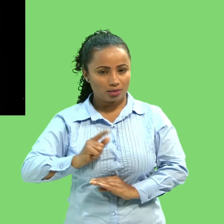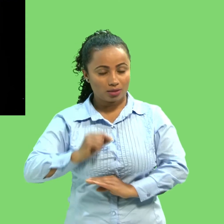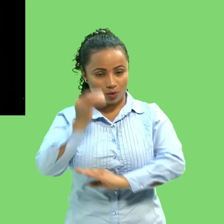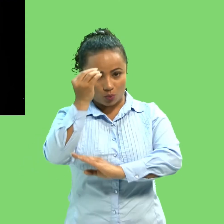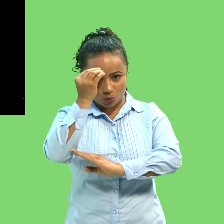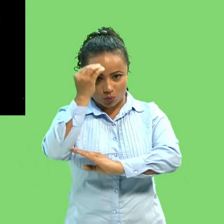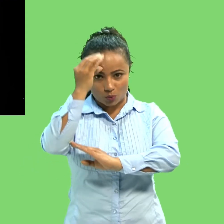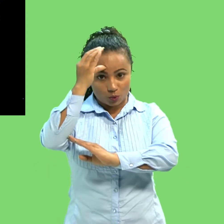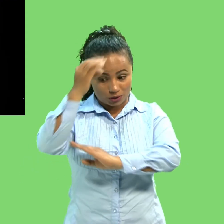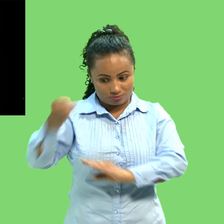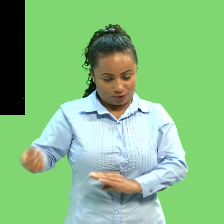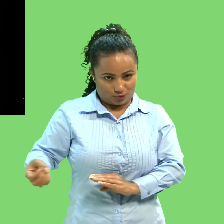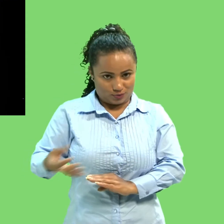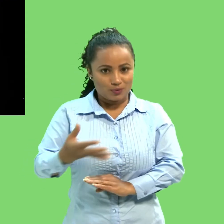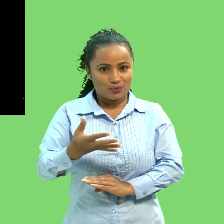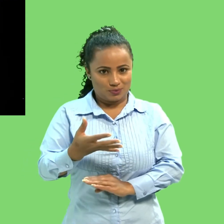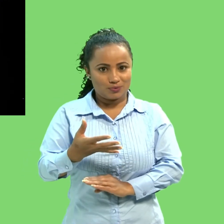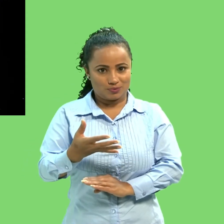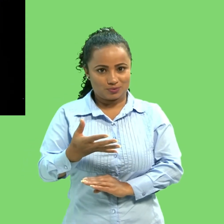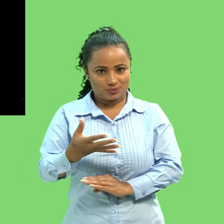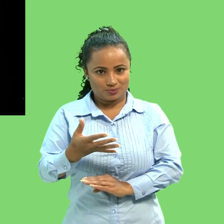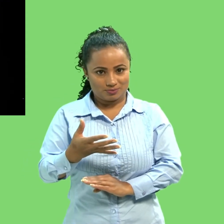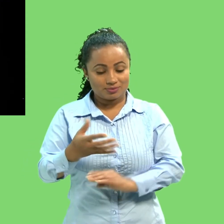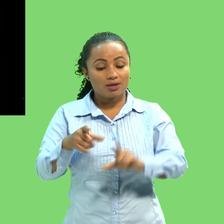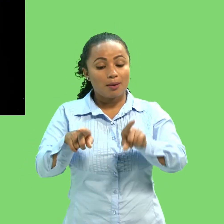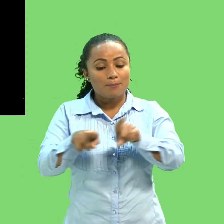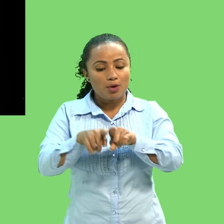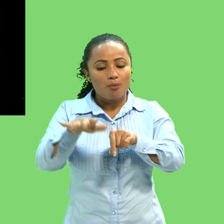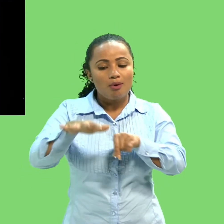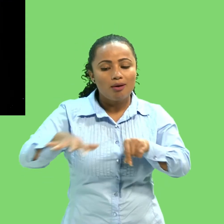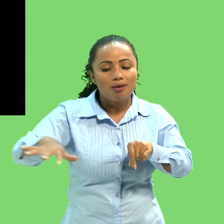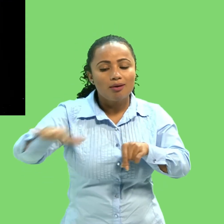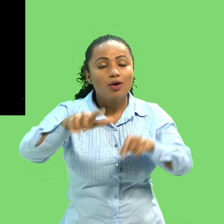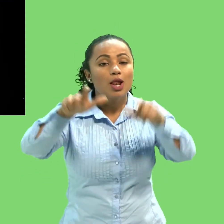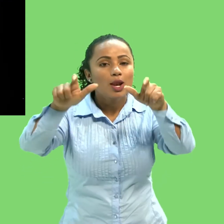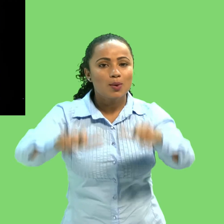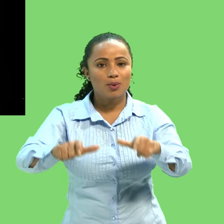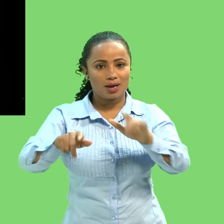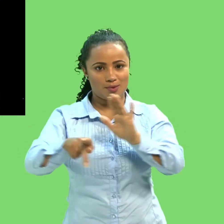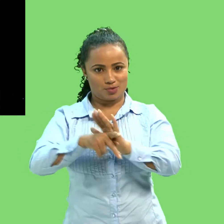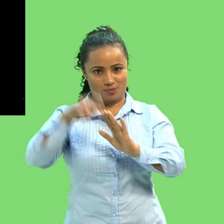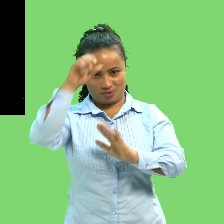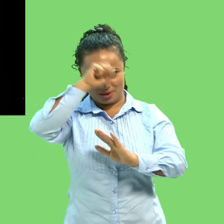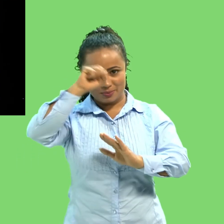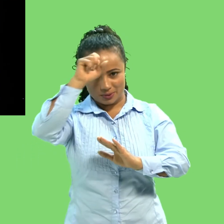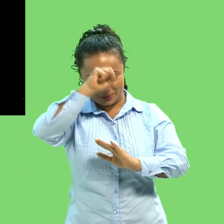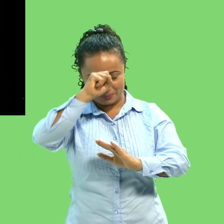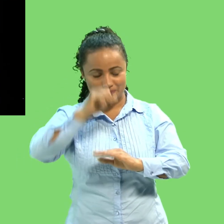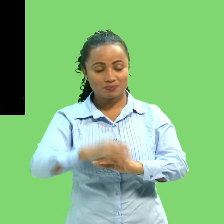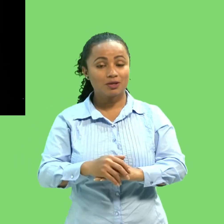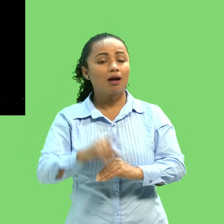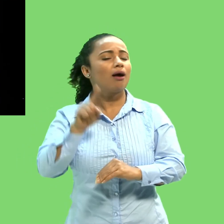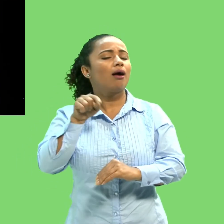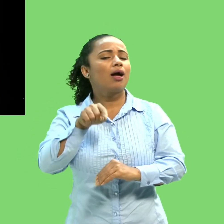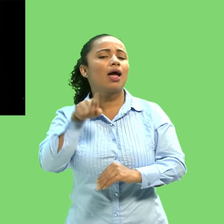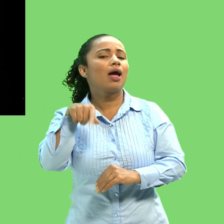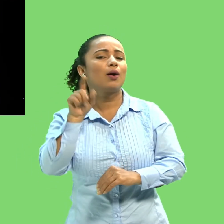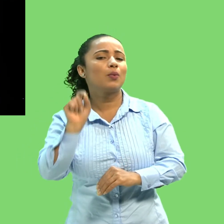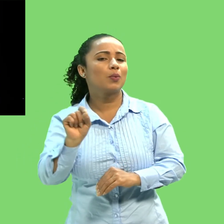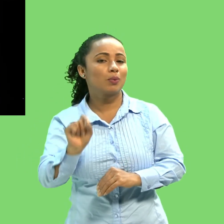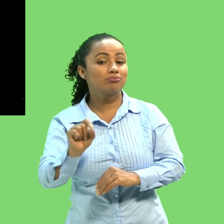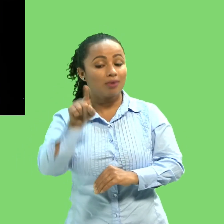ambiente de aprendizagem. Ou seja, nesse momento aqui nós vamos ter que vai ser o quê? É uma questão de interação